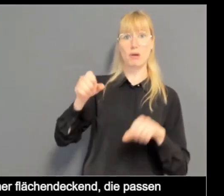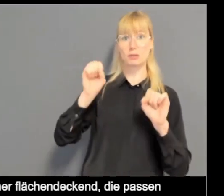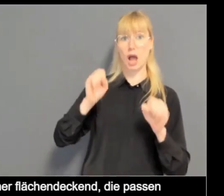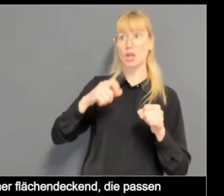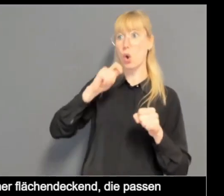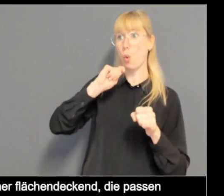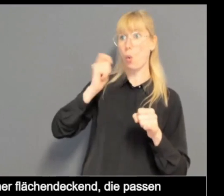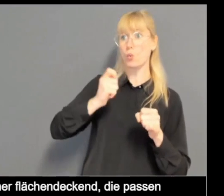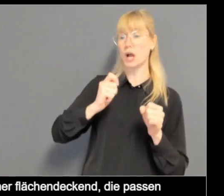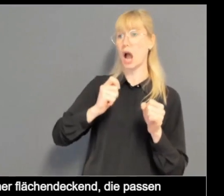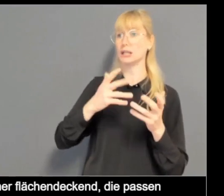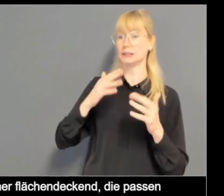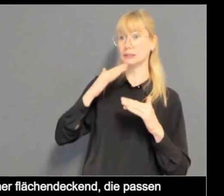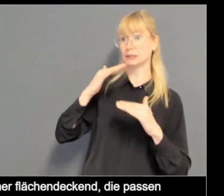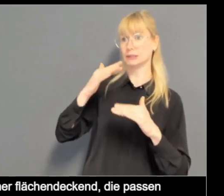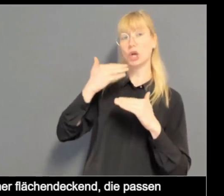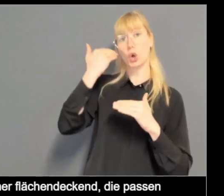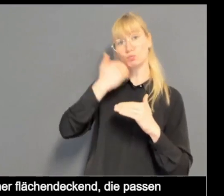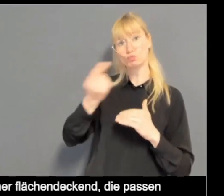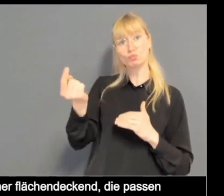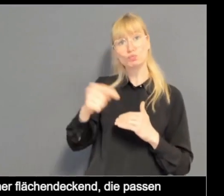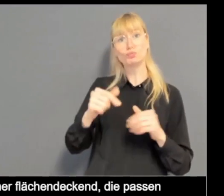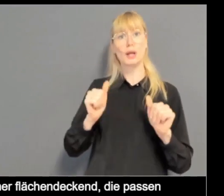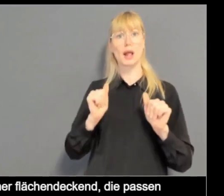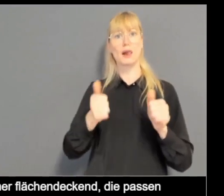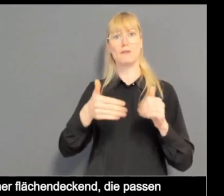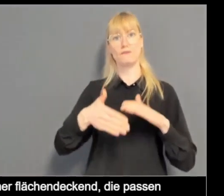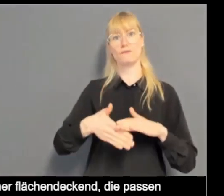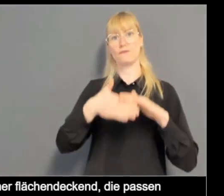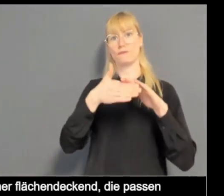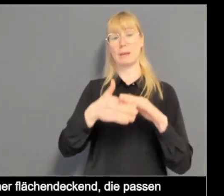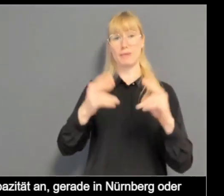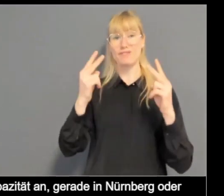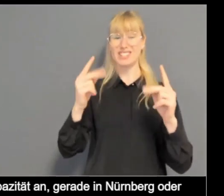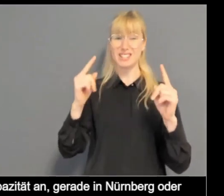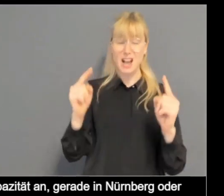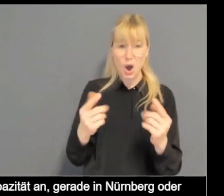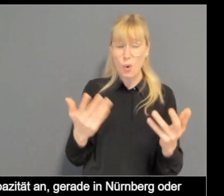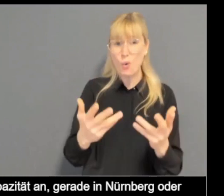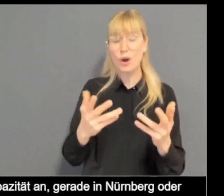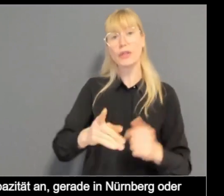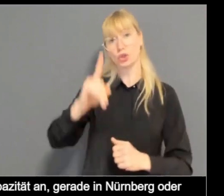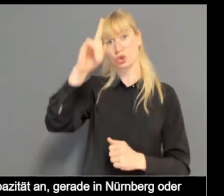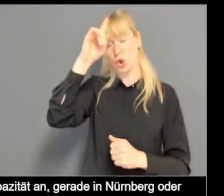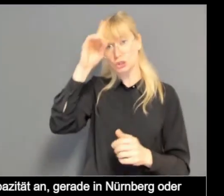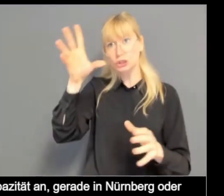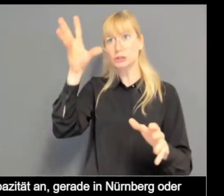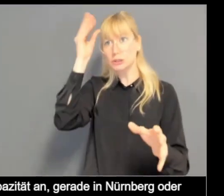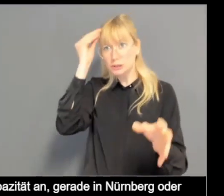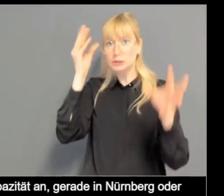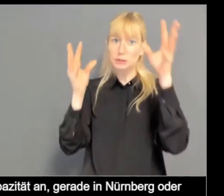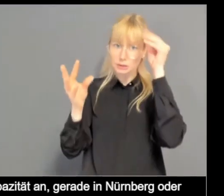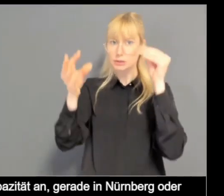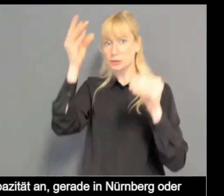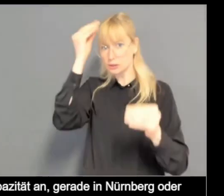könnten. Gleichzeitig ist es sinnvoll, gerade mit auch einer mittelfristigen Perspektive, dass sie unsere Schule kennenlernen, dass sie die